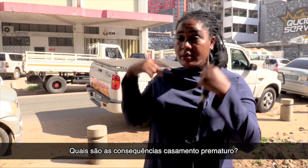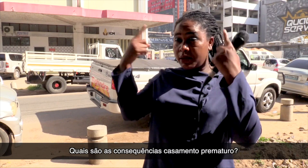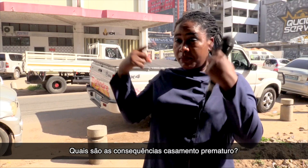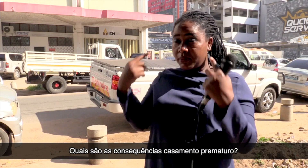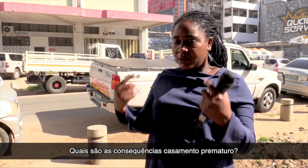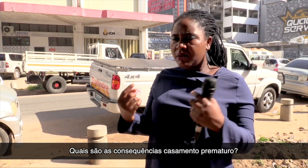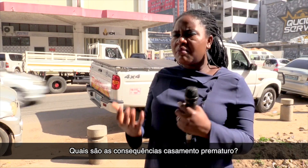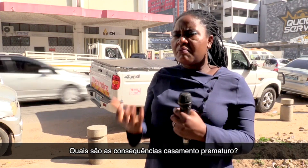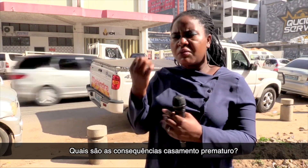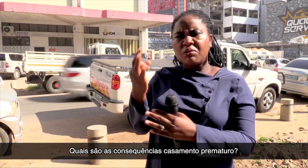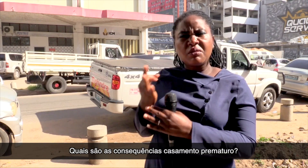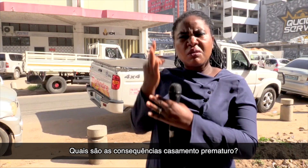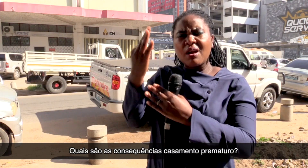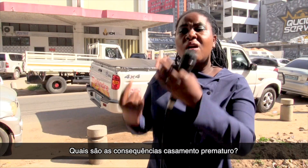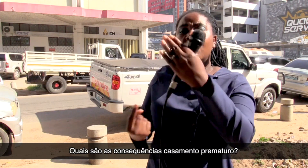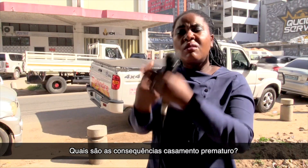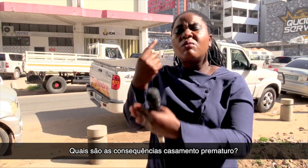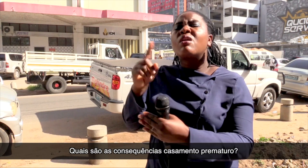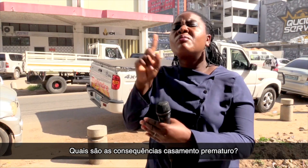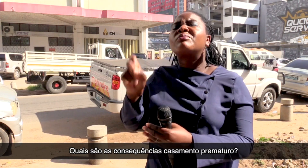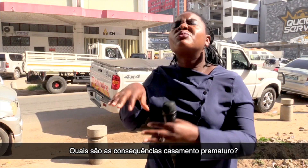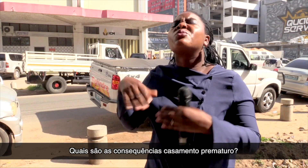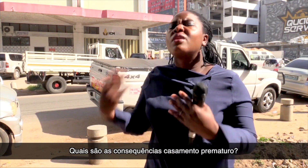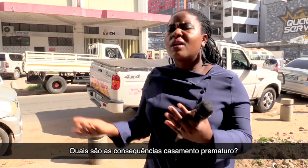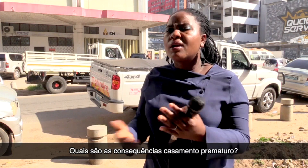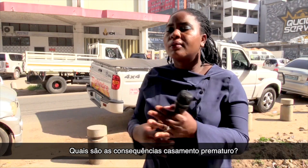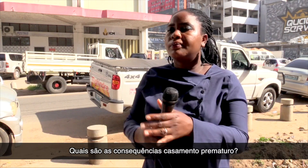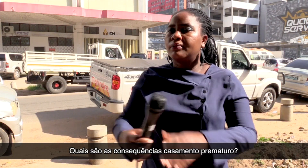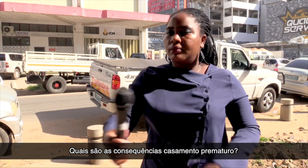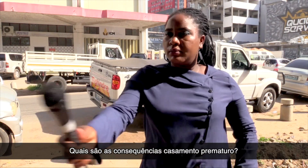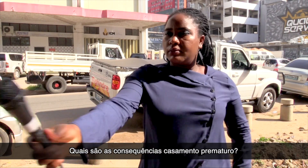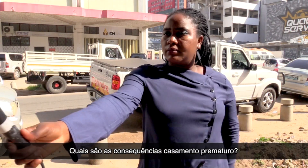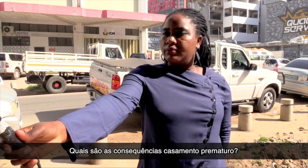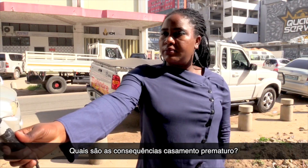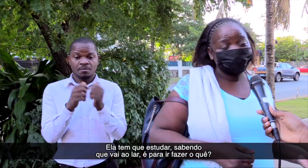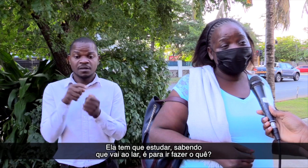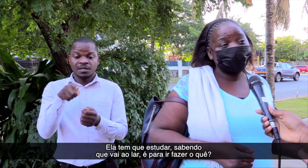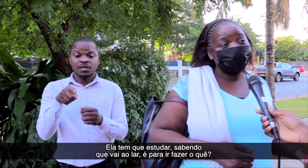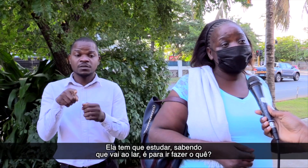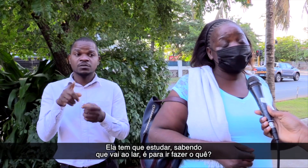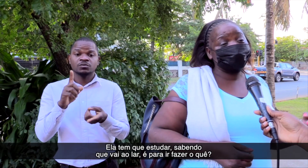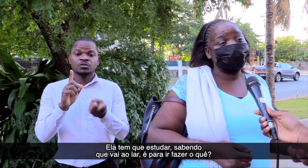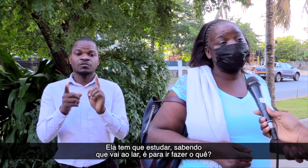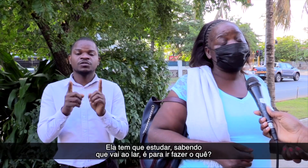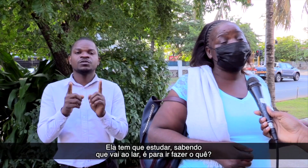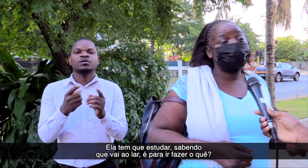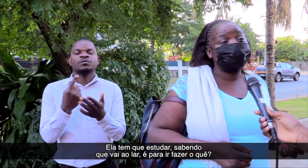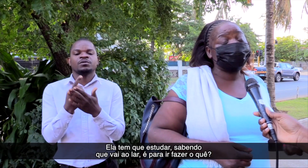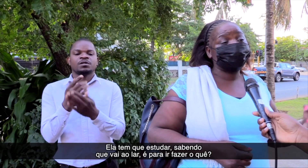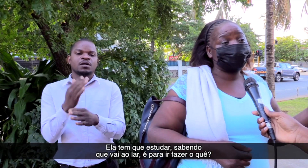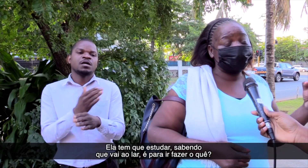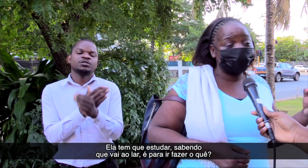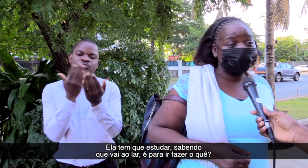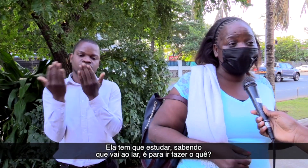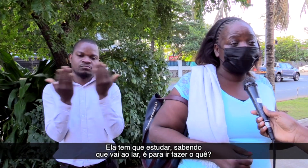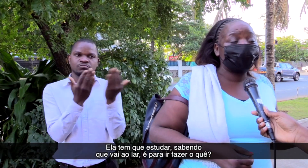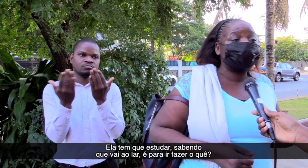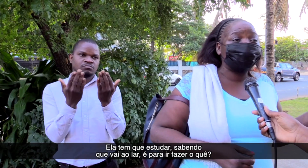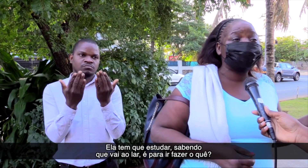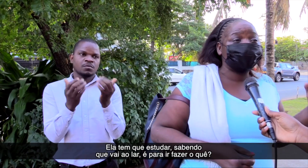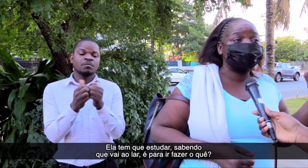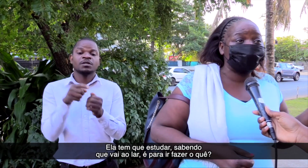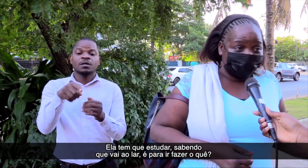Quais são as consequências do casamento prematuro? tem que ela estudar, se sabendo que vai para o lar,